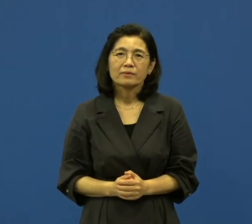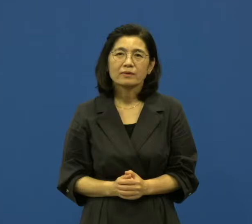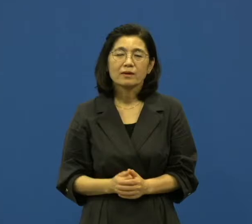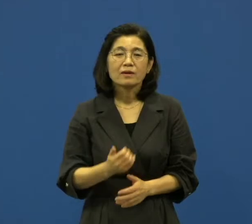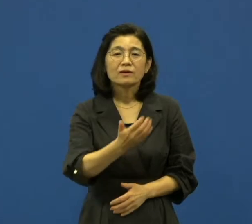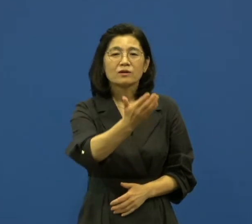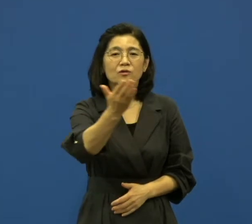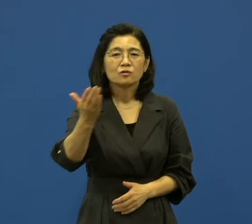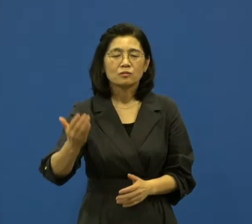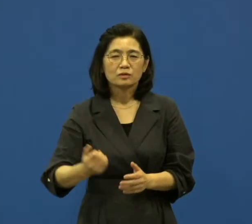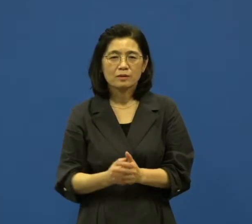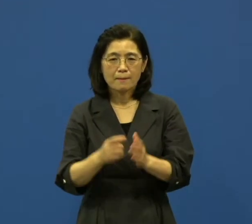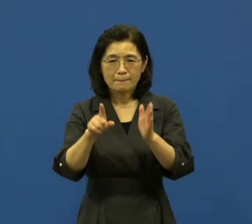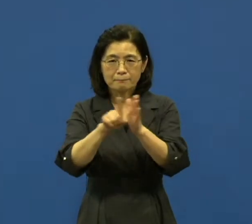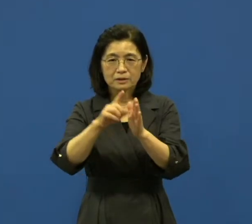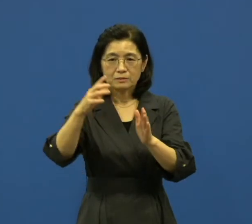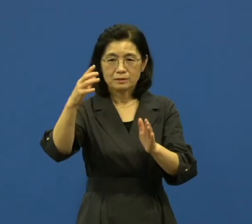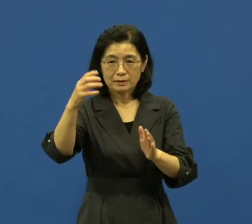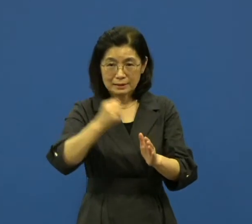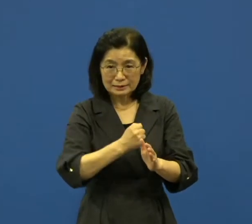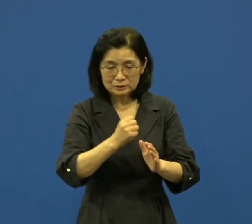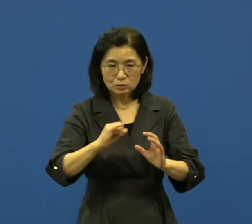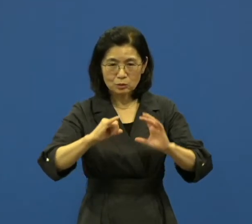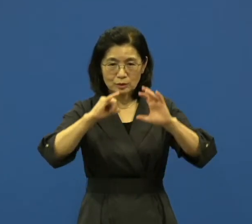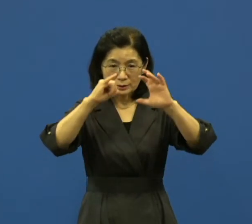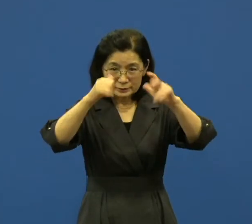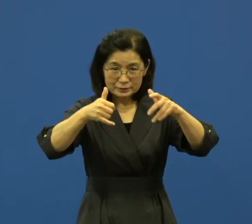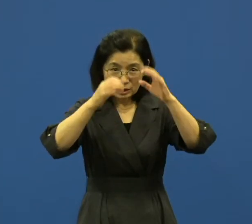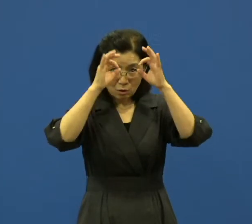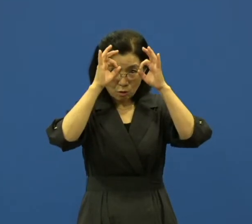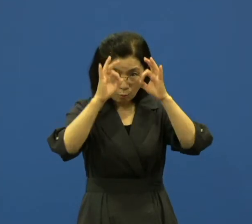여러분, 믿음의 눈으로 보면요, 세상이 다르게 보여요.